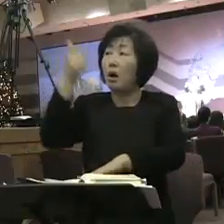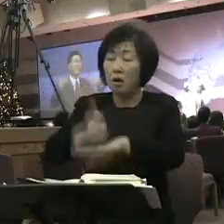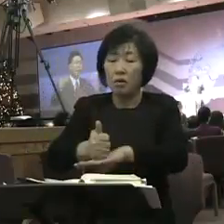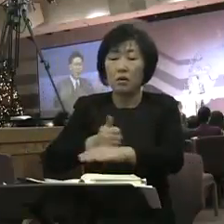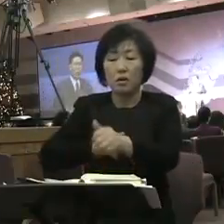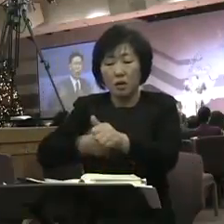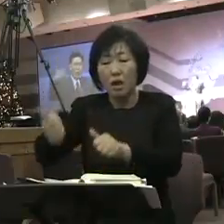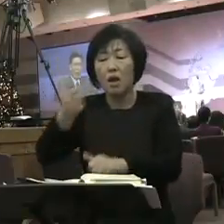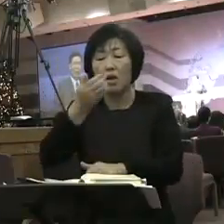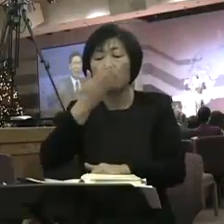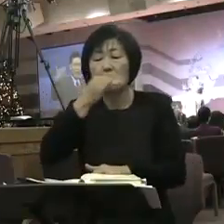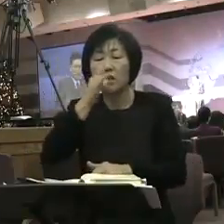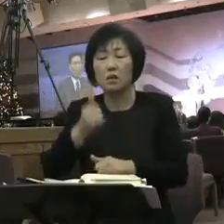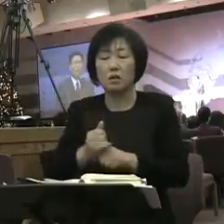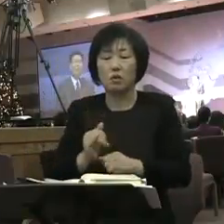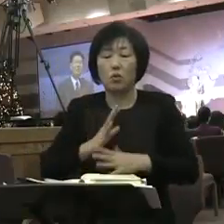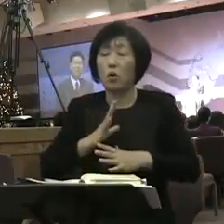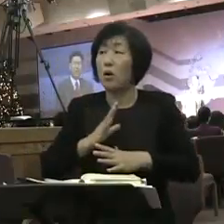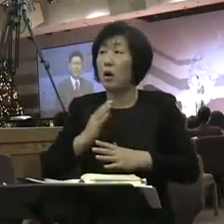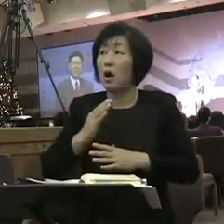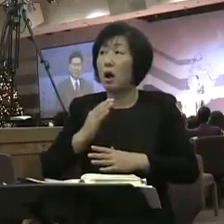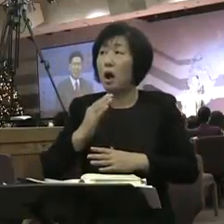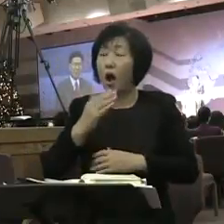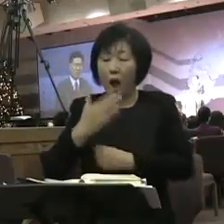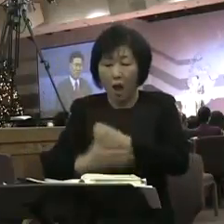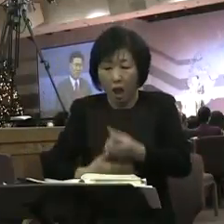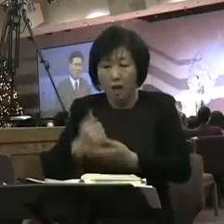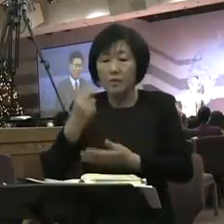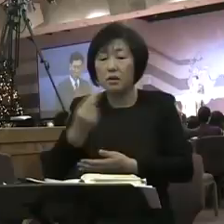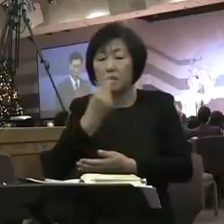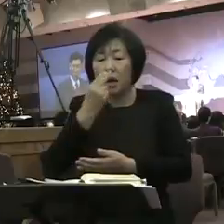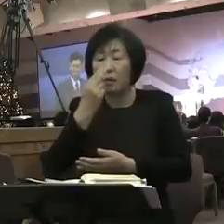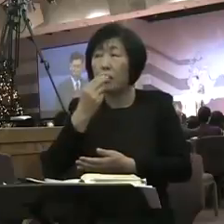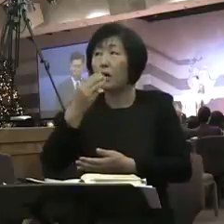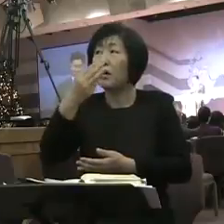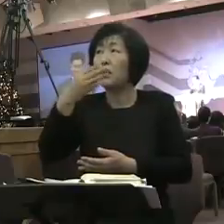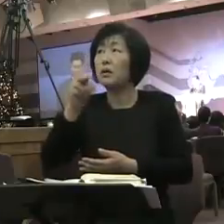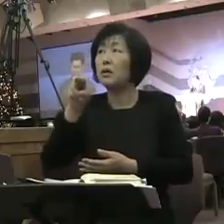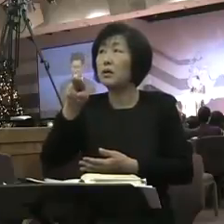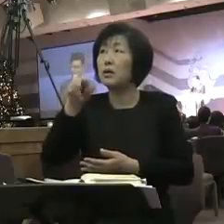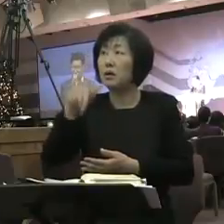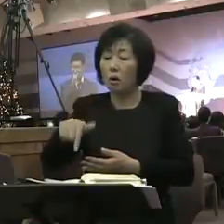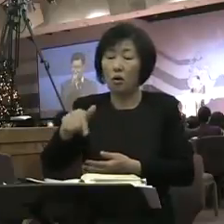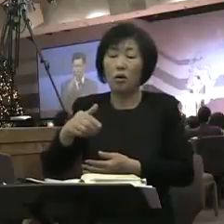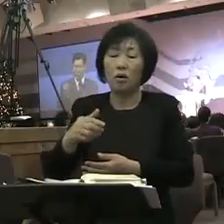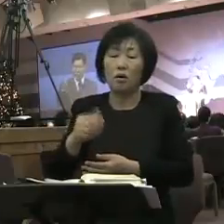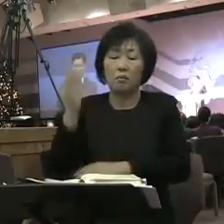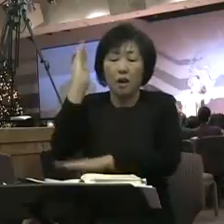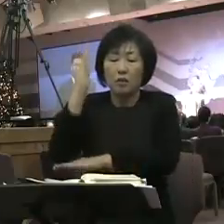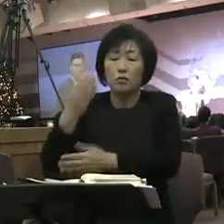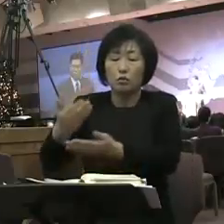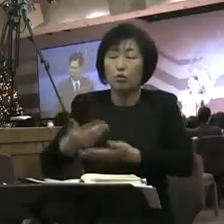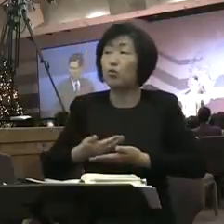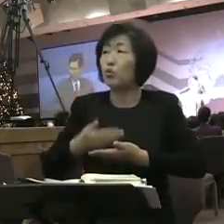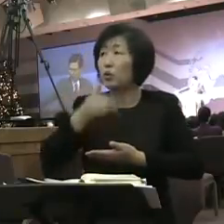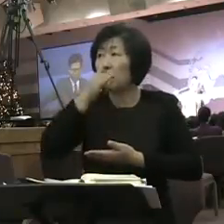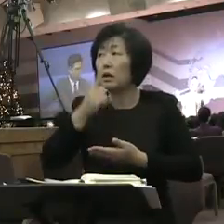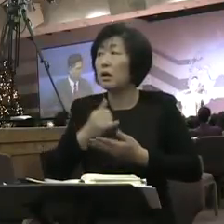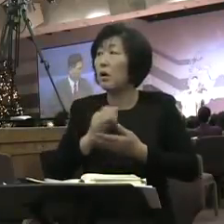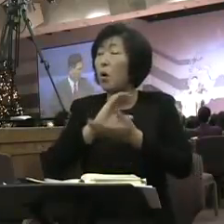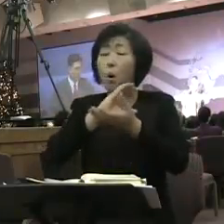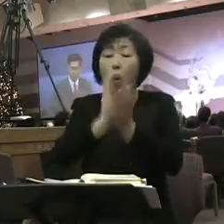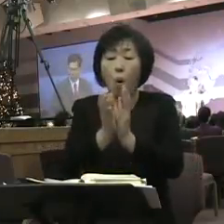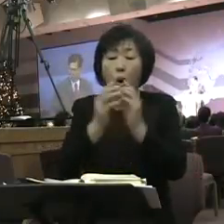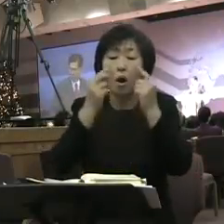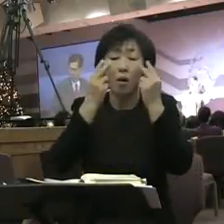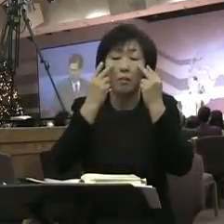이겨낼 수 있는 놀라운 하나님의 생명력이라는 그런 말씀을 오늘 주고 있습니다. 여러분 꽃을 한번 보세요.